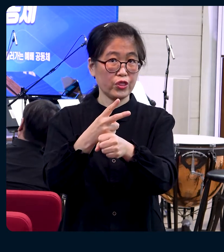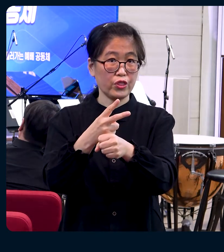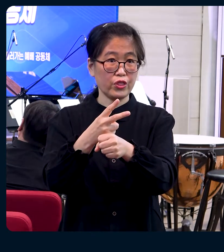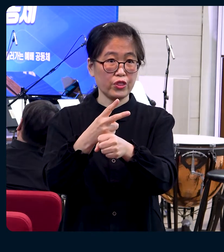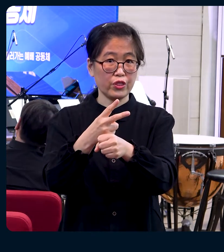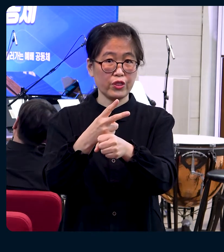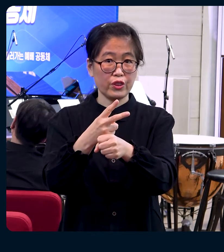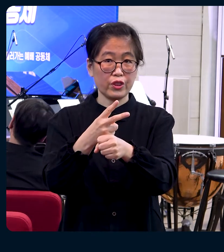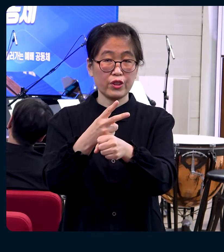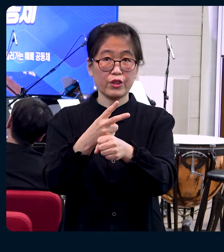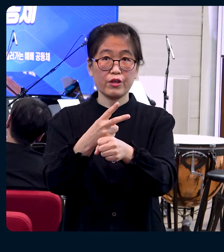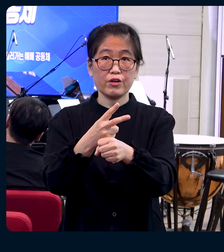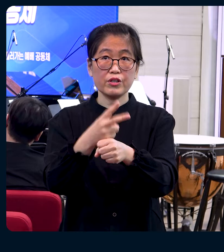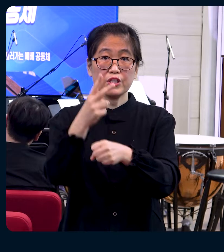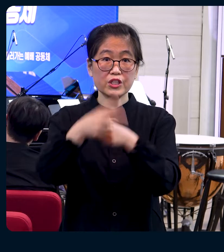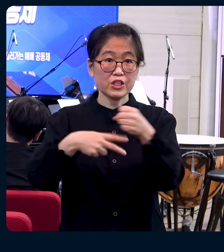2년입니다.